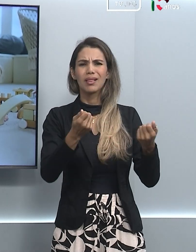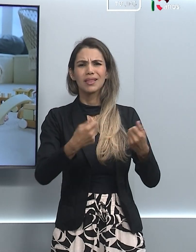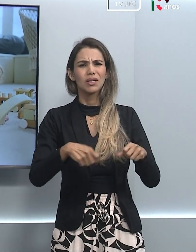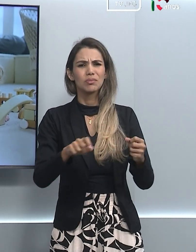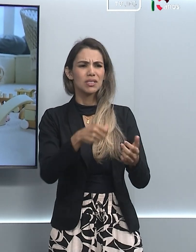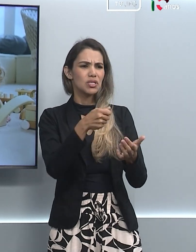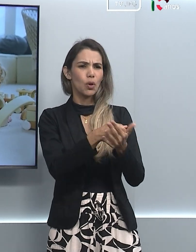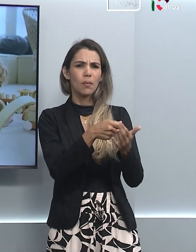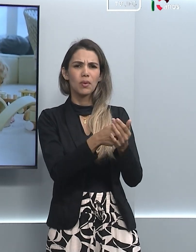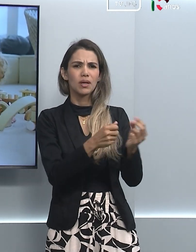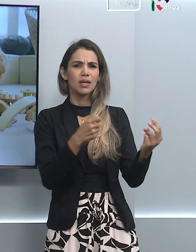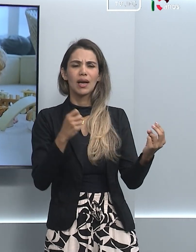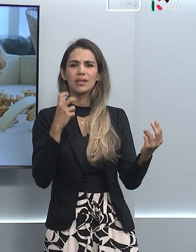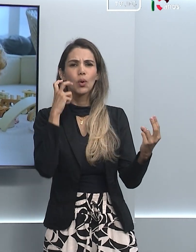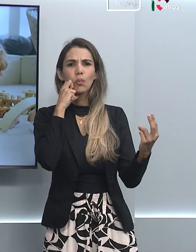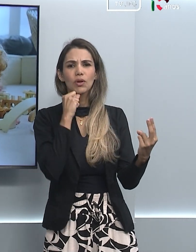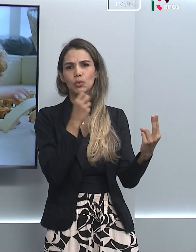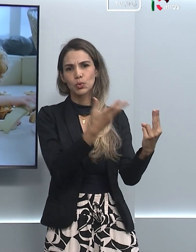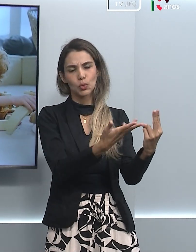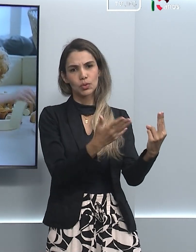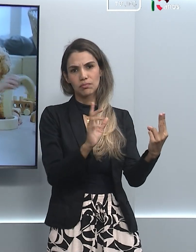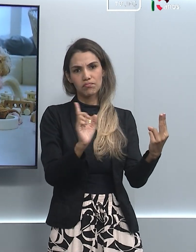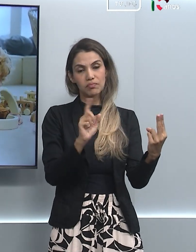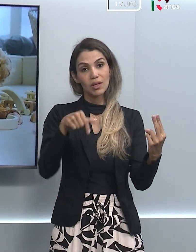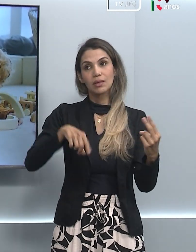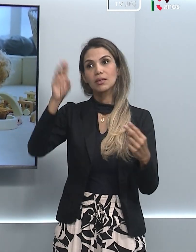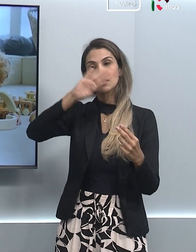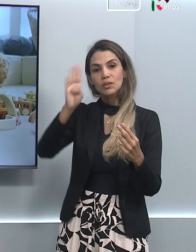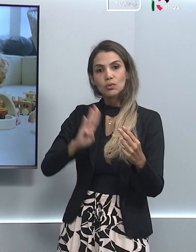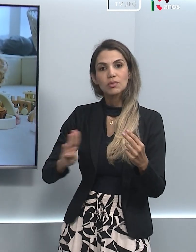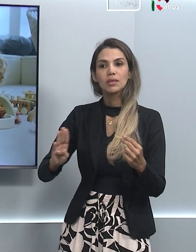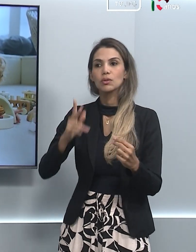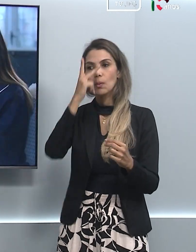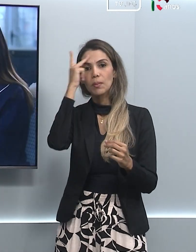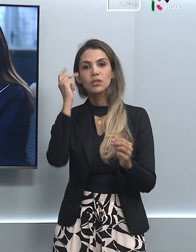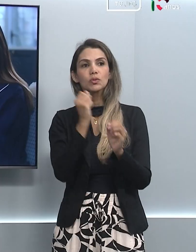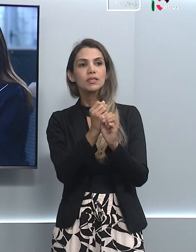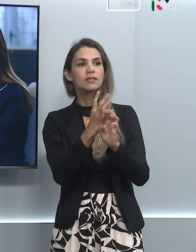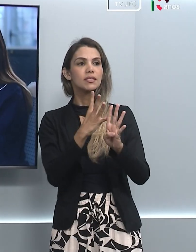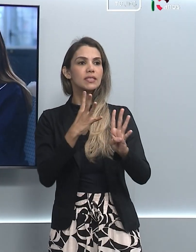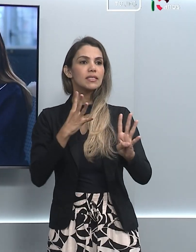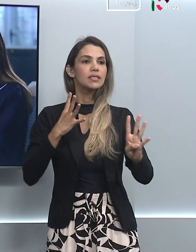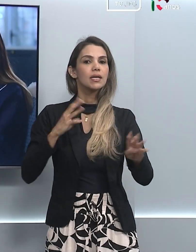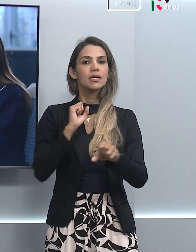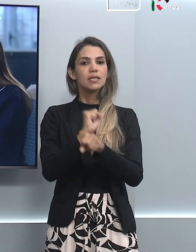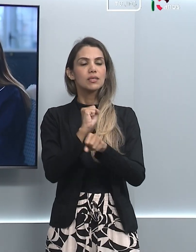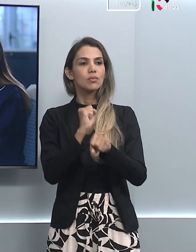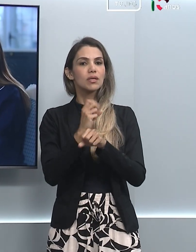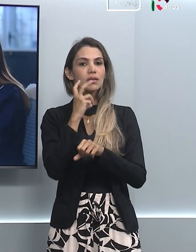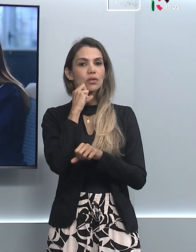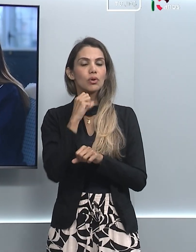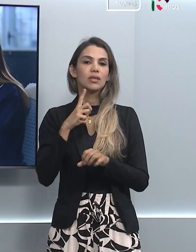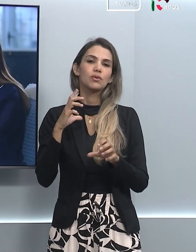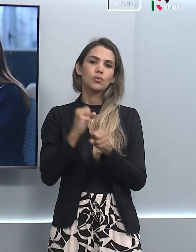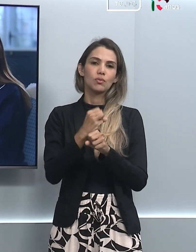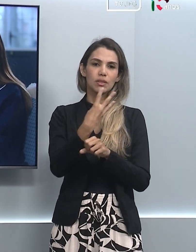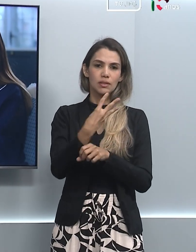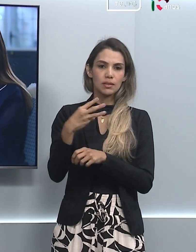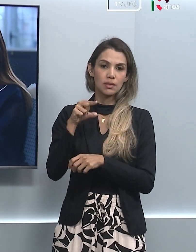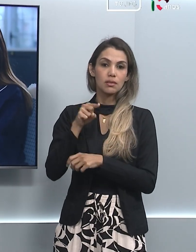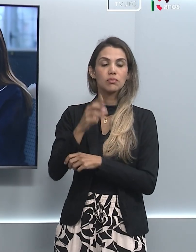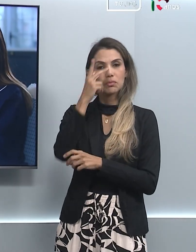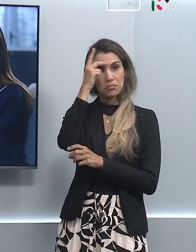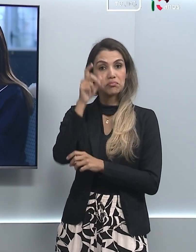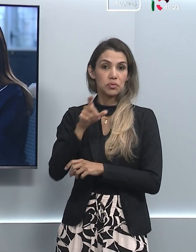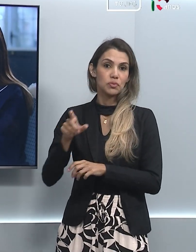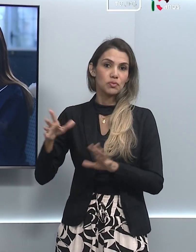de adoção conjunta. No Brasil, a fila de interessados em adotar possui 33 mil candidatos. Só no